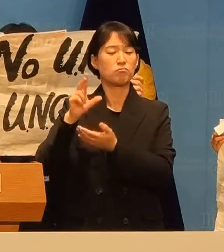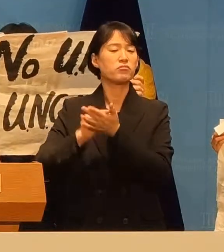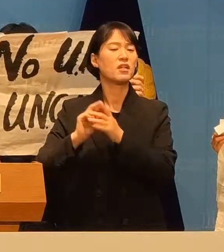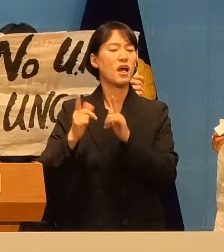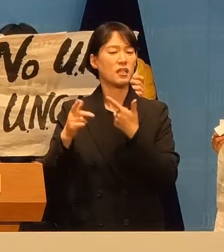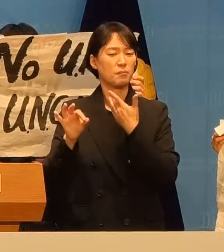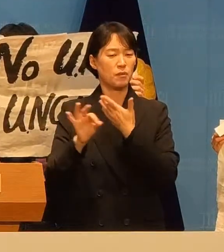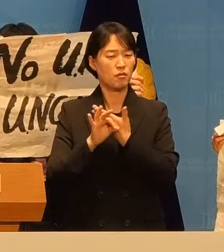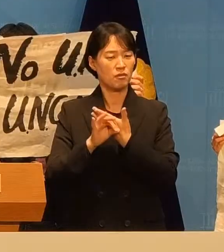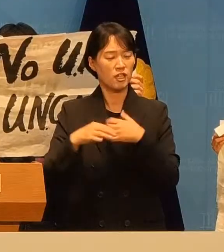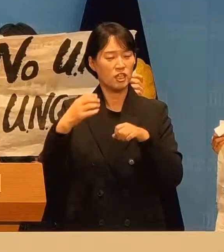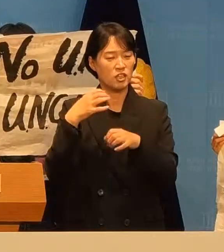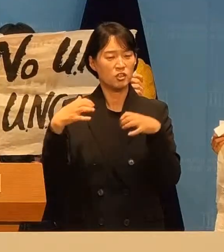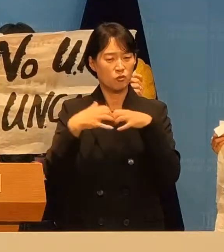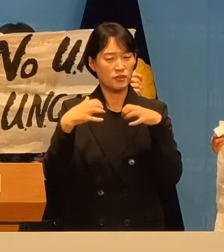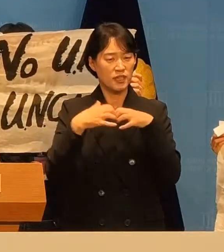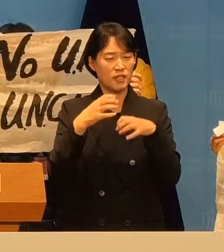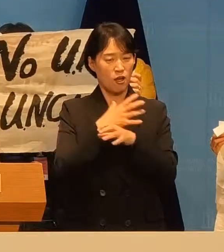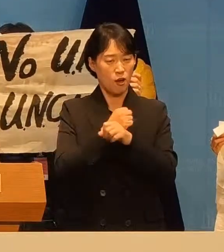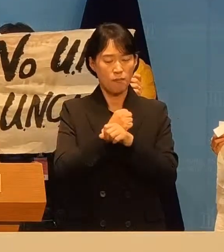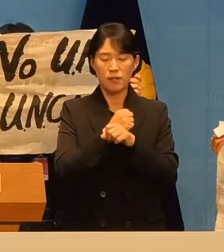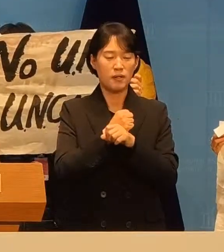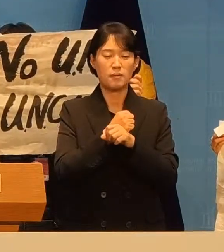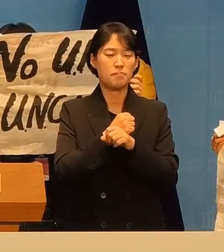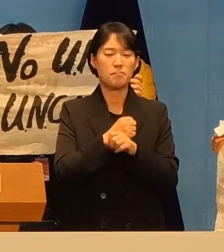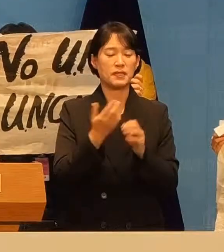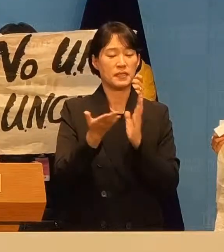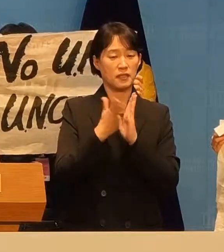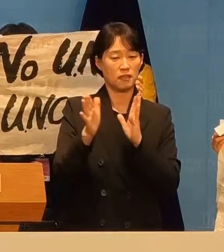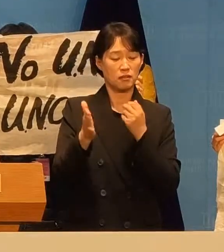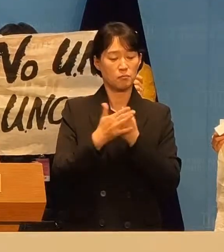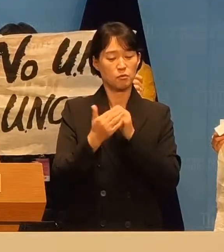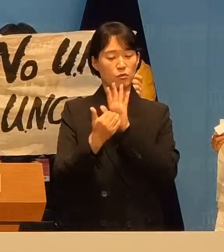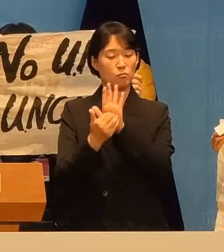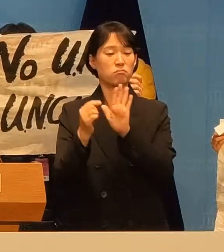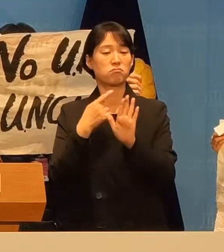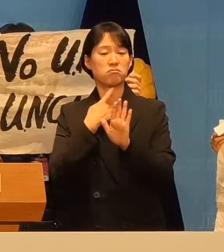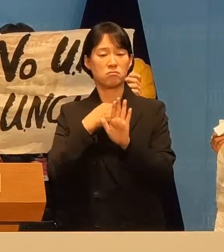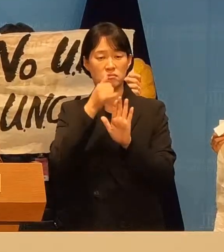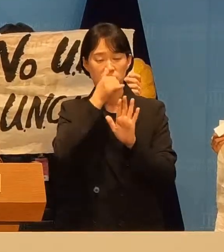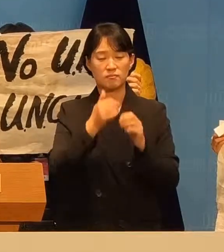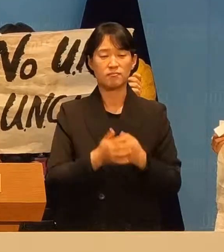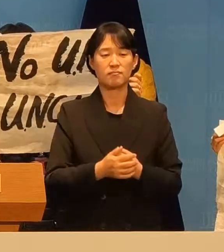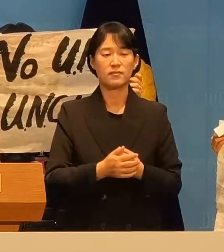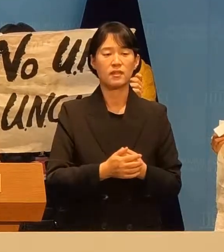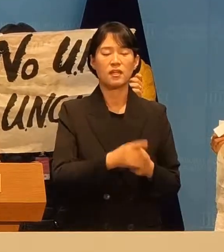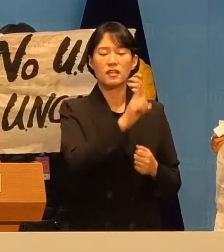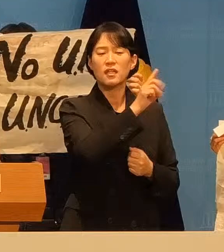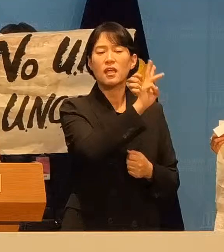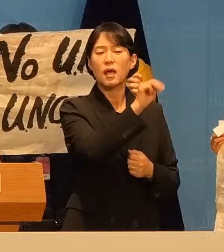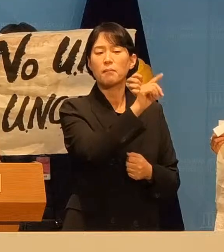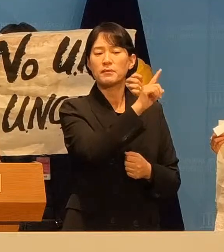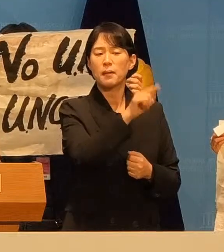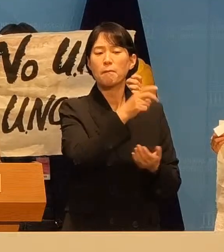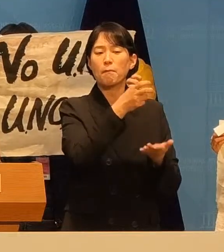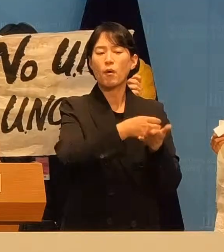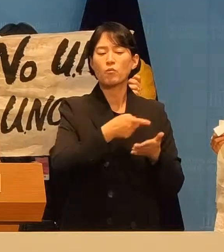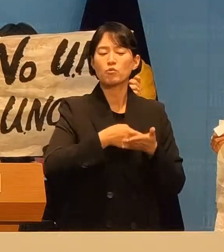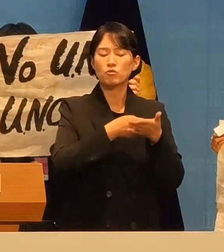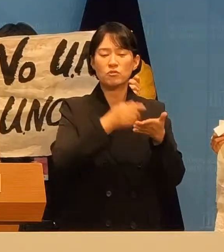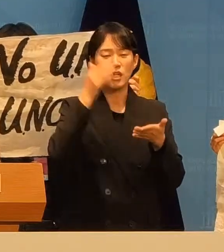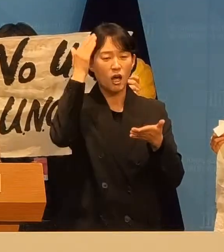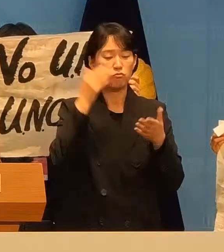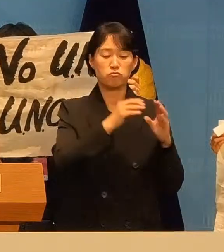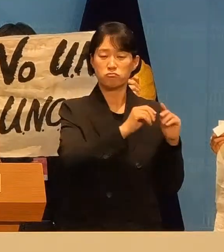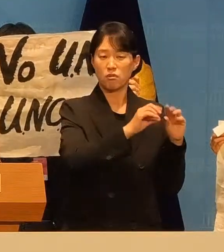정전협정과 무관한 안건이라며 안건 상정을 거부해왔다. 비무장지대법 추진은 한국